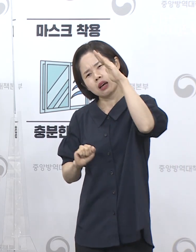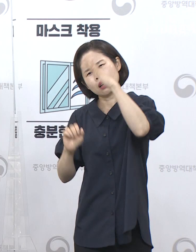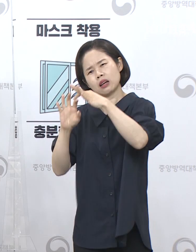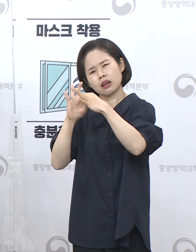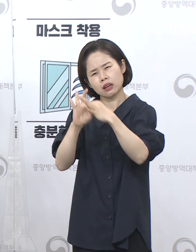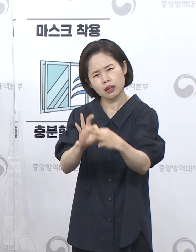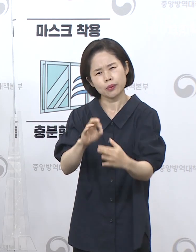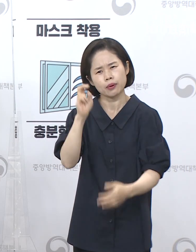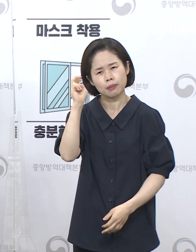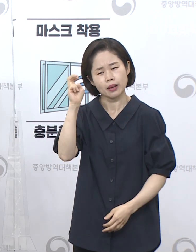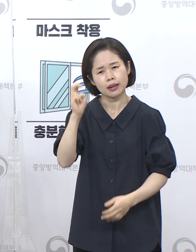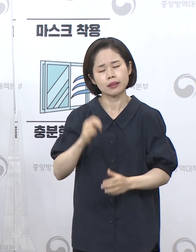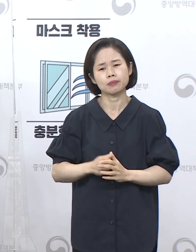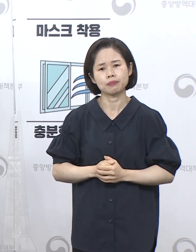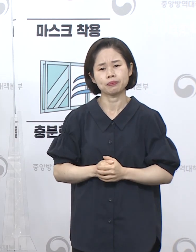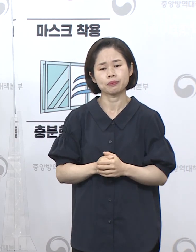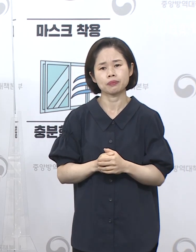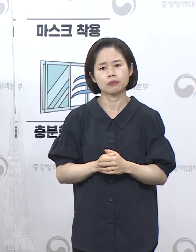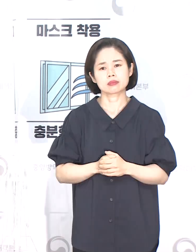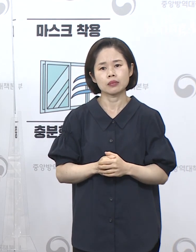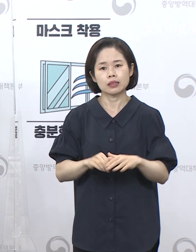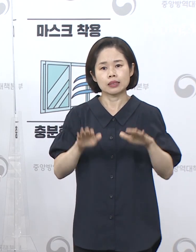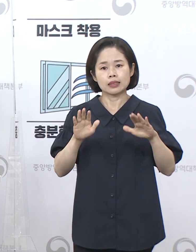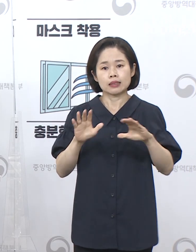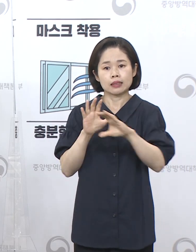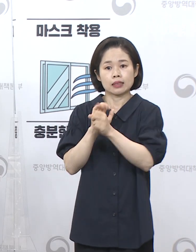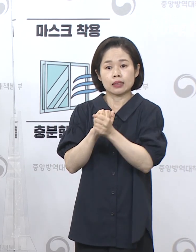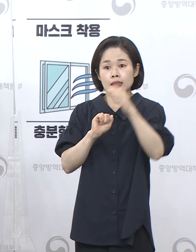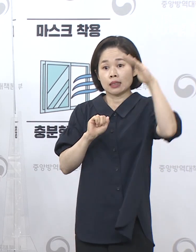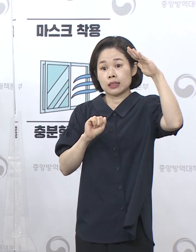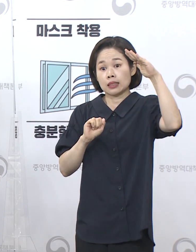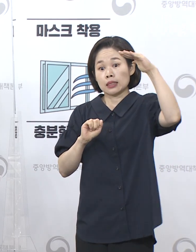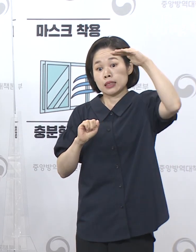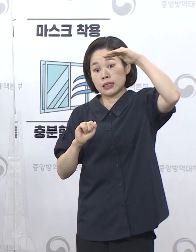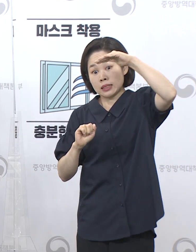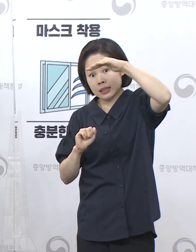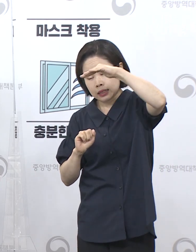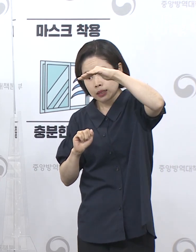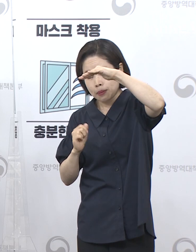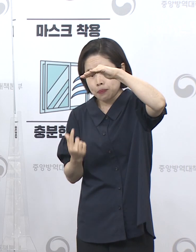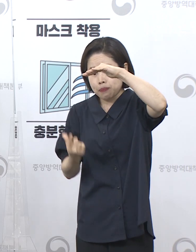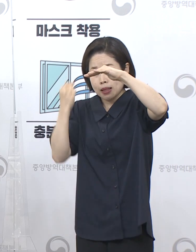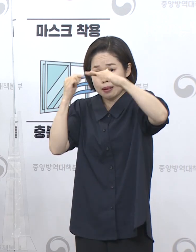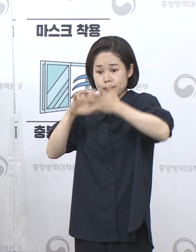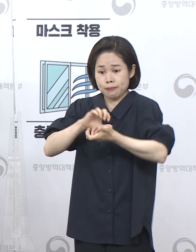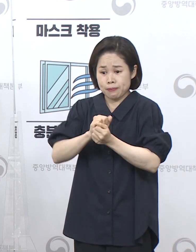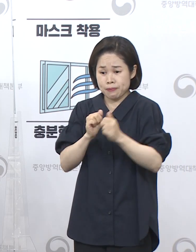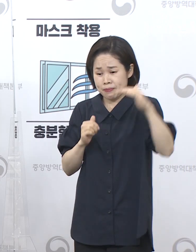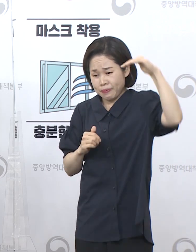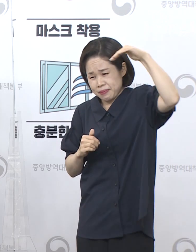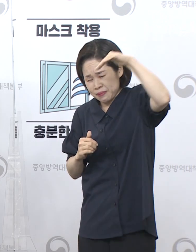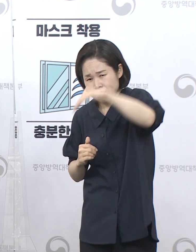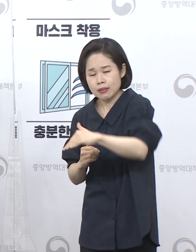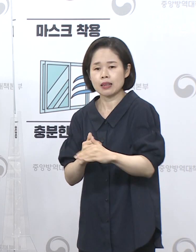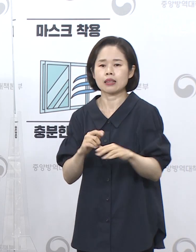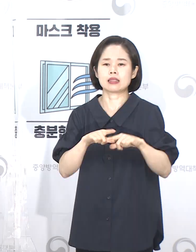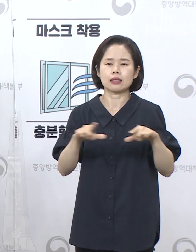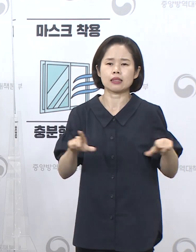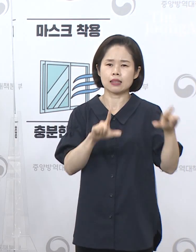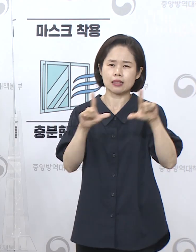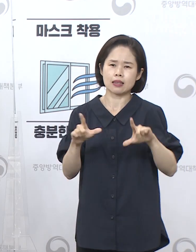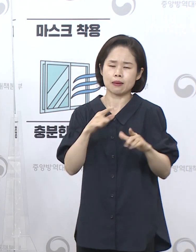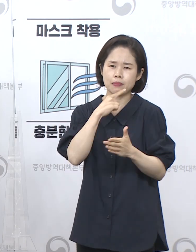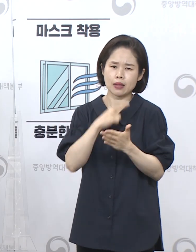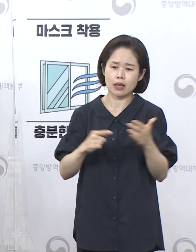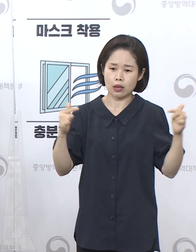상황입니다. 지금의 고비를 넘고 짧은 기간에 감염 규모를 줄여 일상과 생업의 피해를 최소화하는